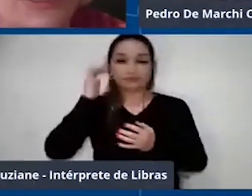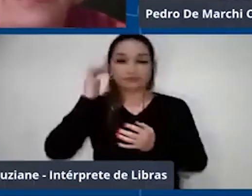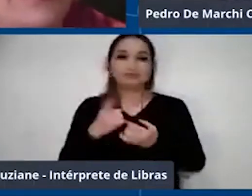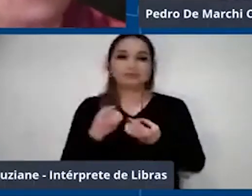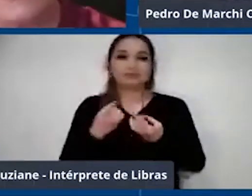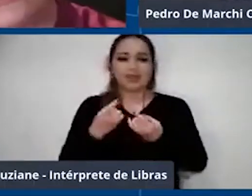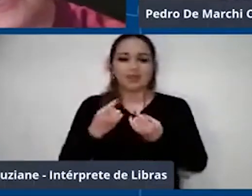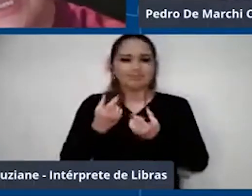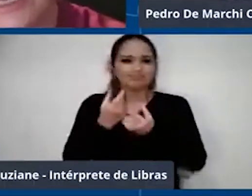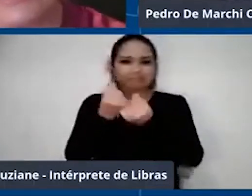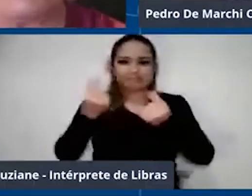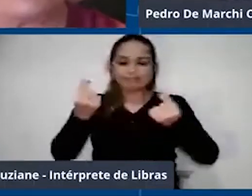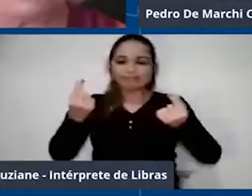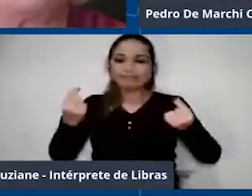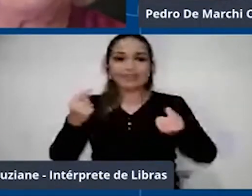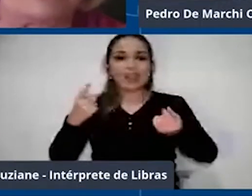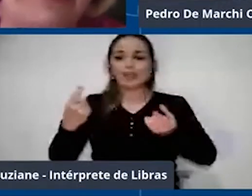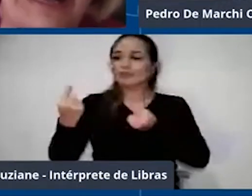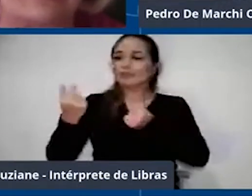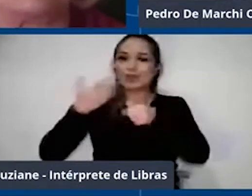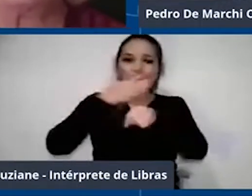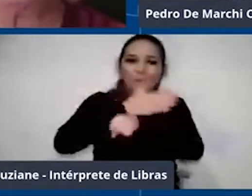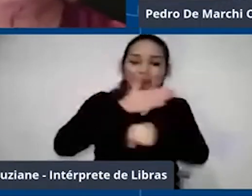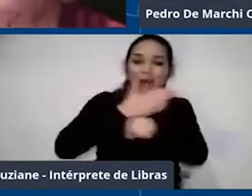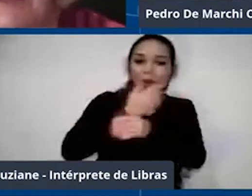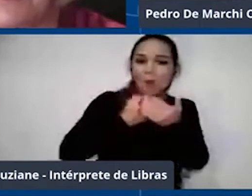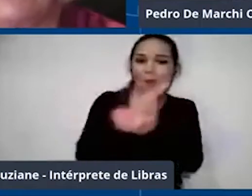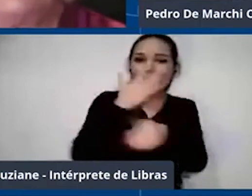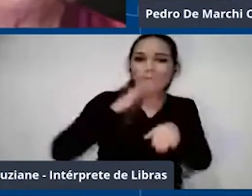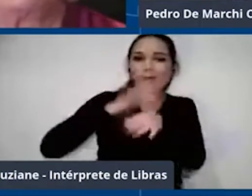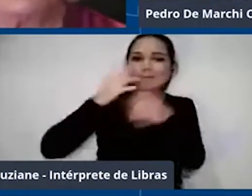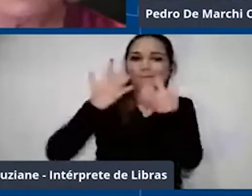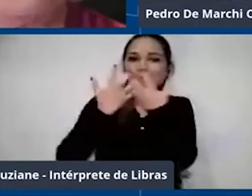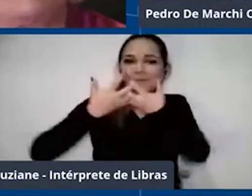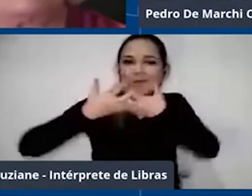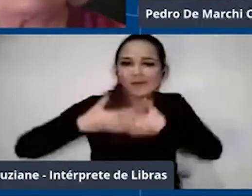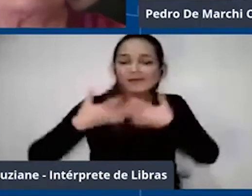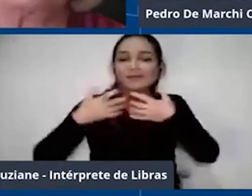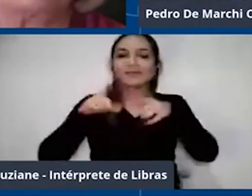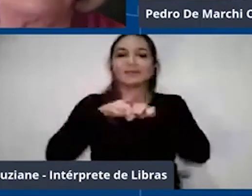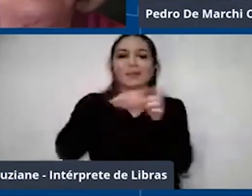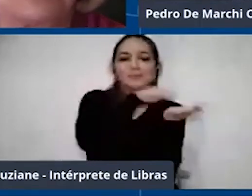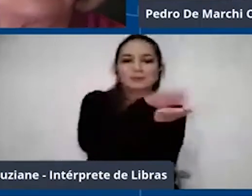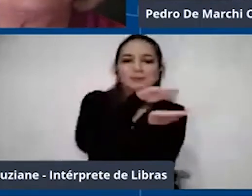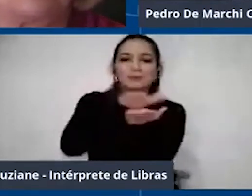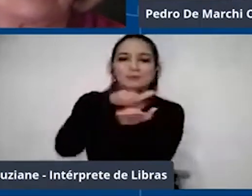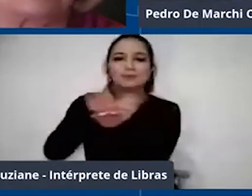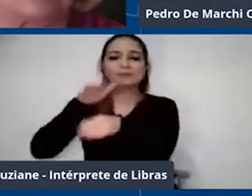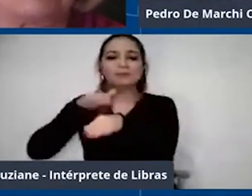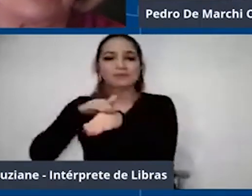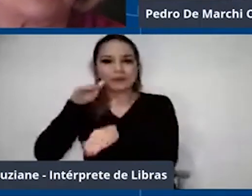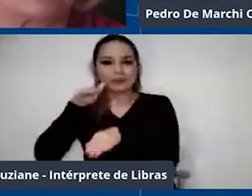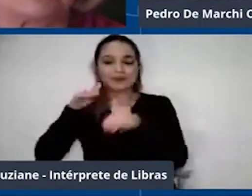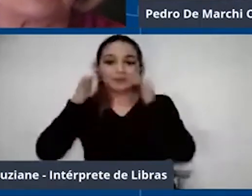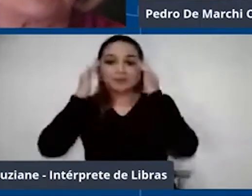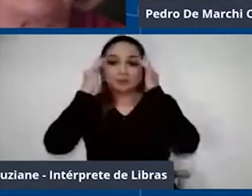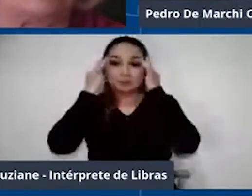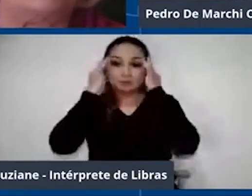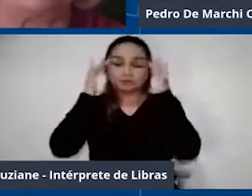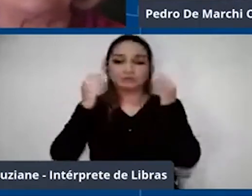Isso é dinheiro que entra para comprar mais máquinas, fazer mais, produzir mais. Tira a economia.